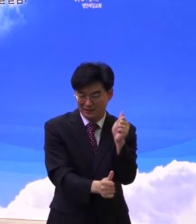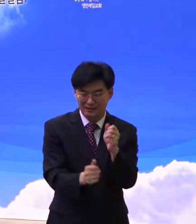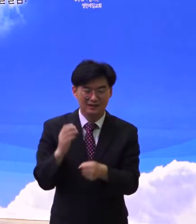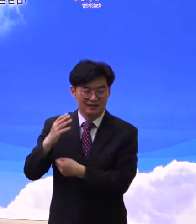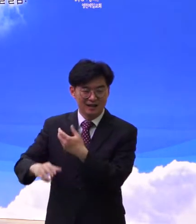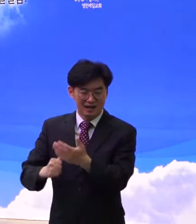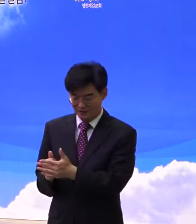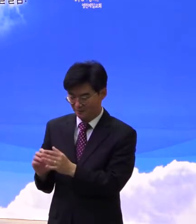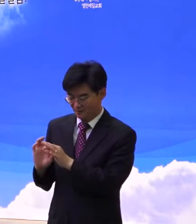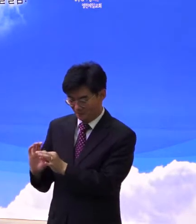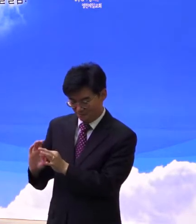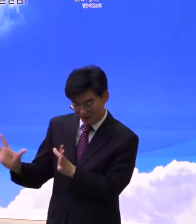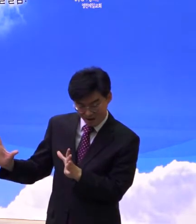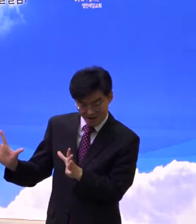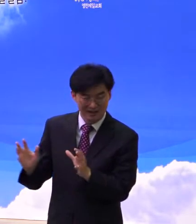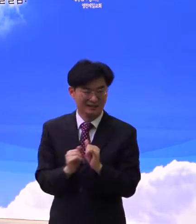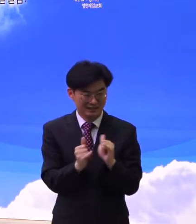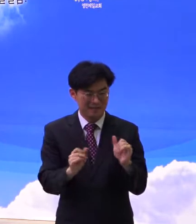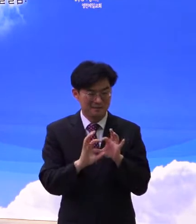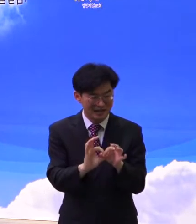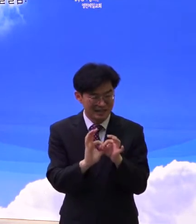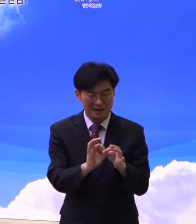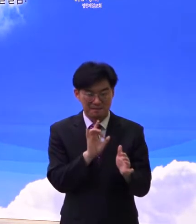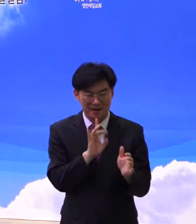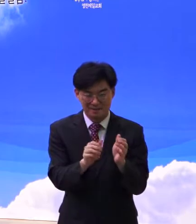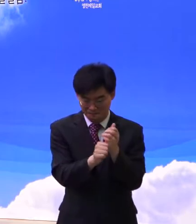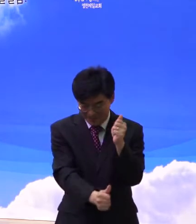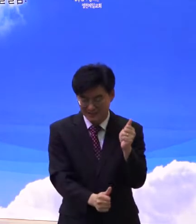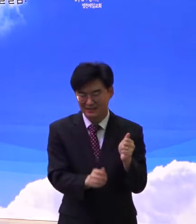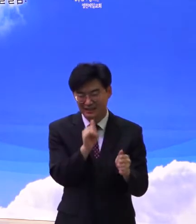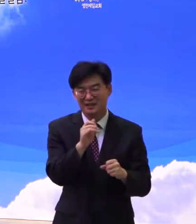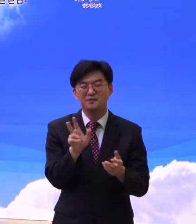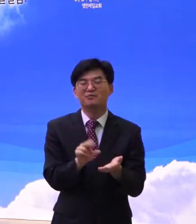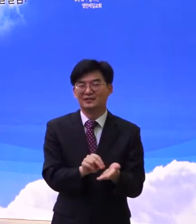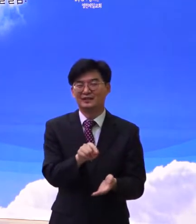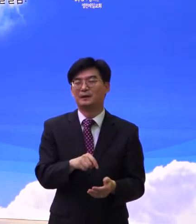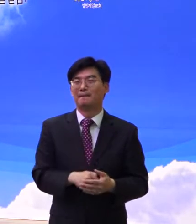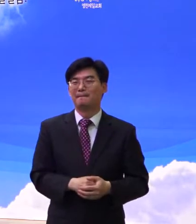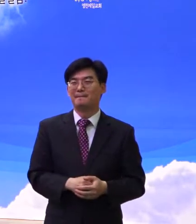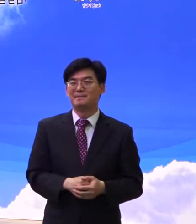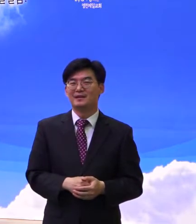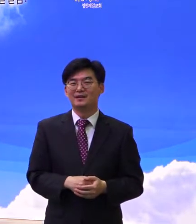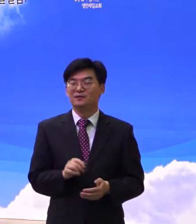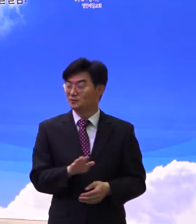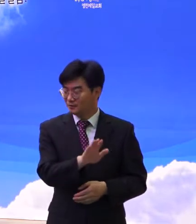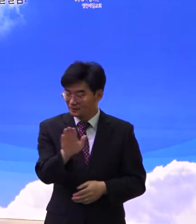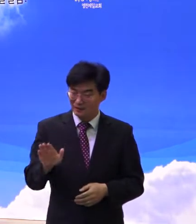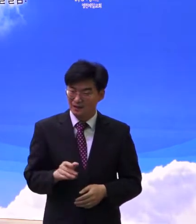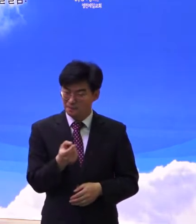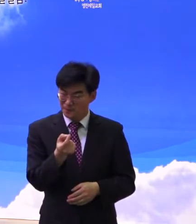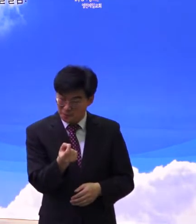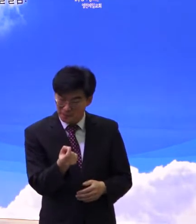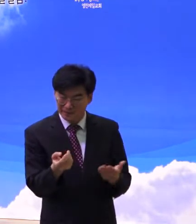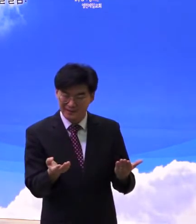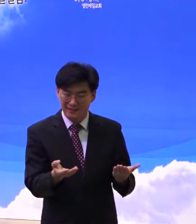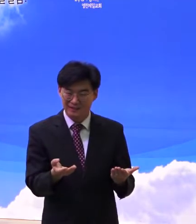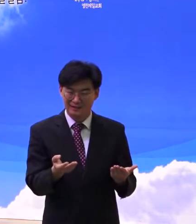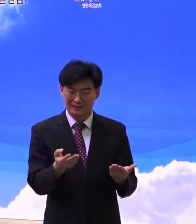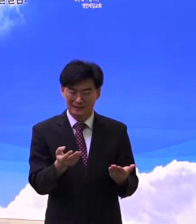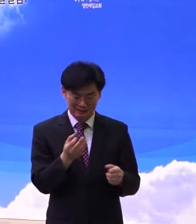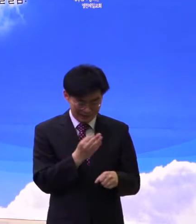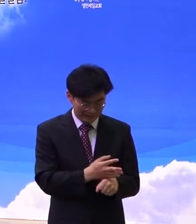반대로 여러분, 무슨 일이든 여러분이 늘 하는 사소한 일들까지도 하나님께서 오늘